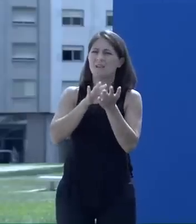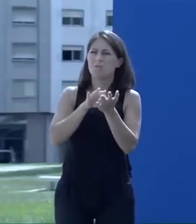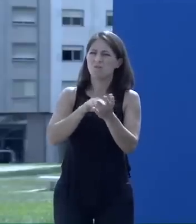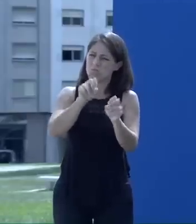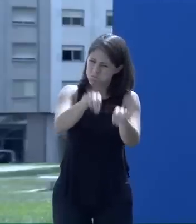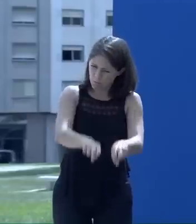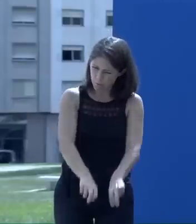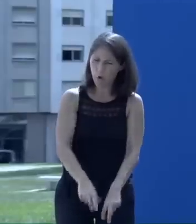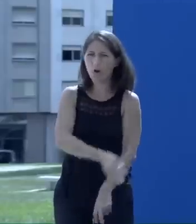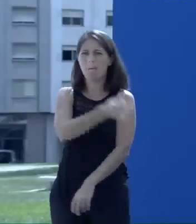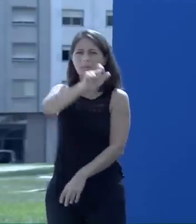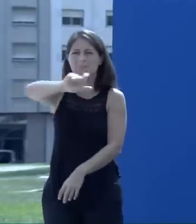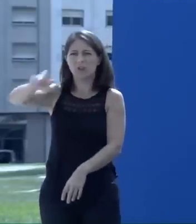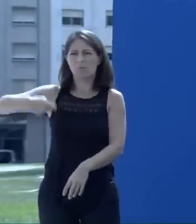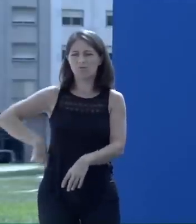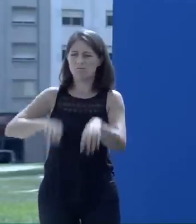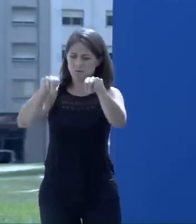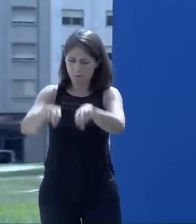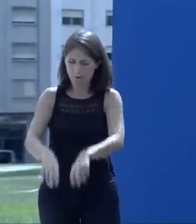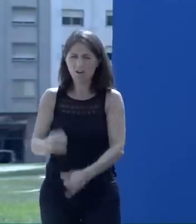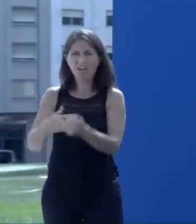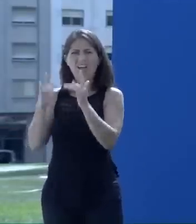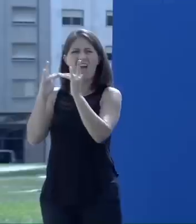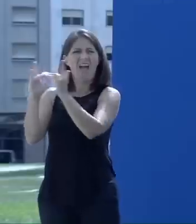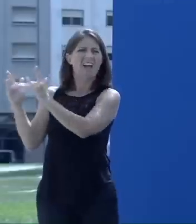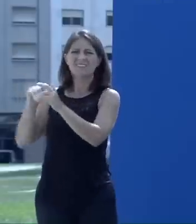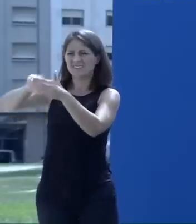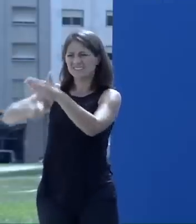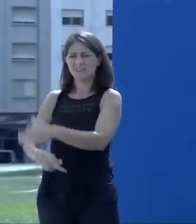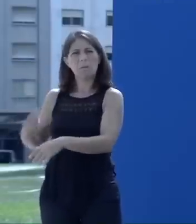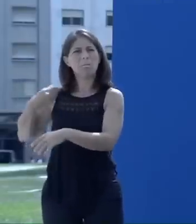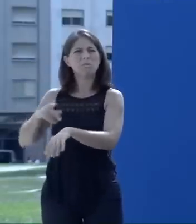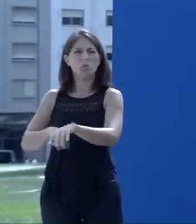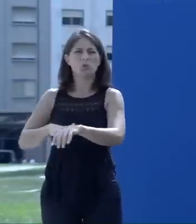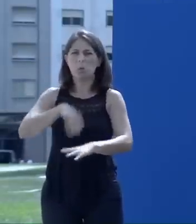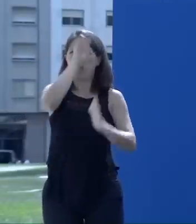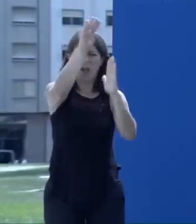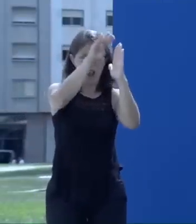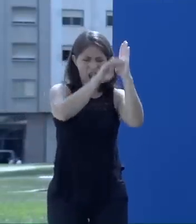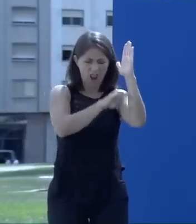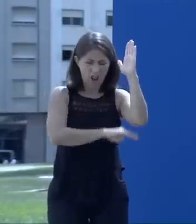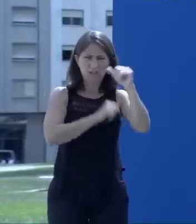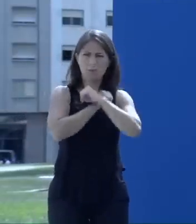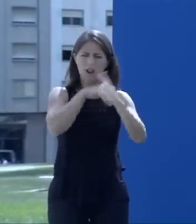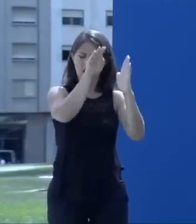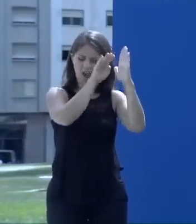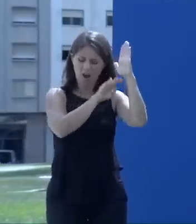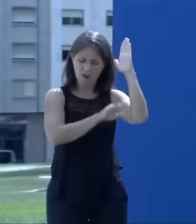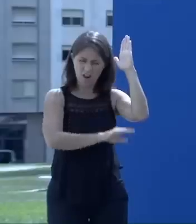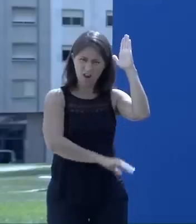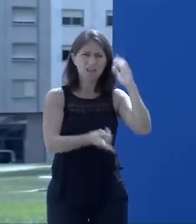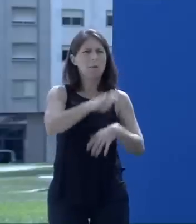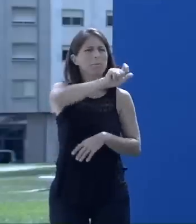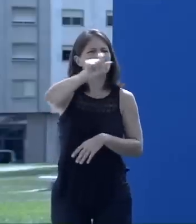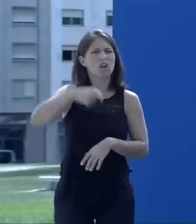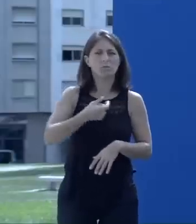do persoal, camas pechadas mentres hai listas de espera interminables, xente que non ten acceso aos medicamentos